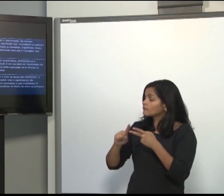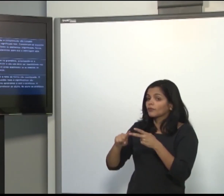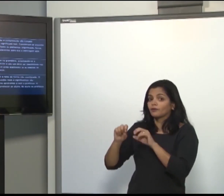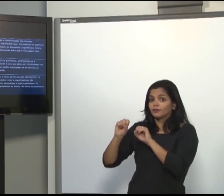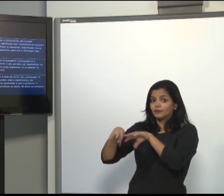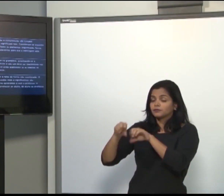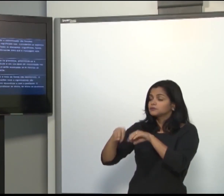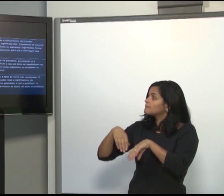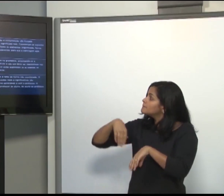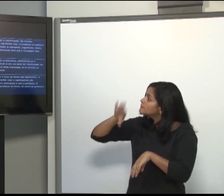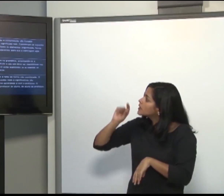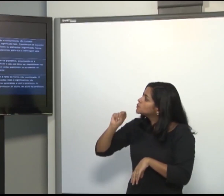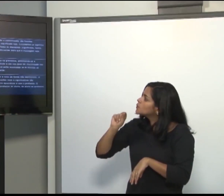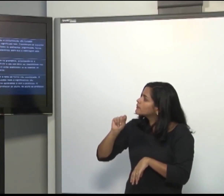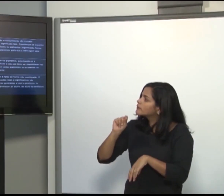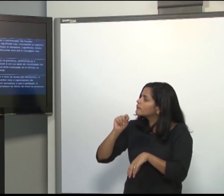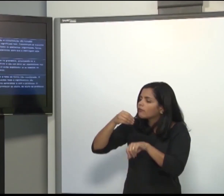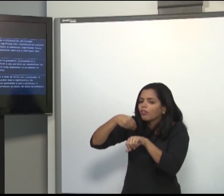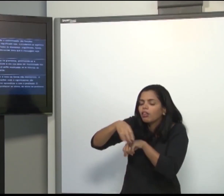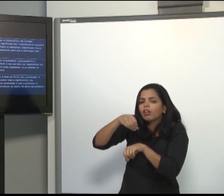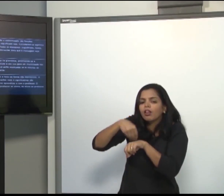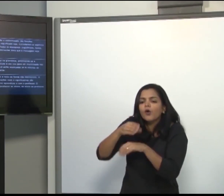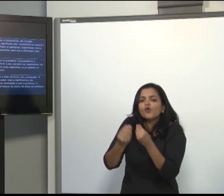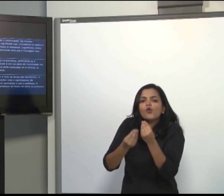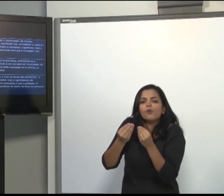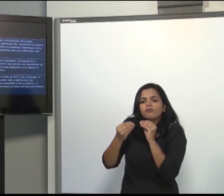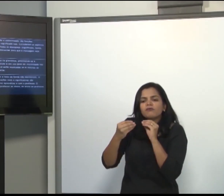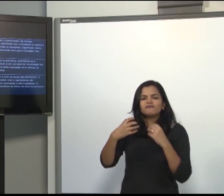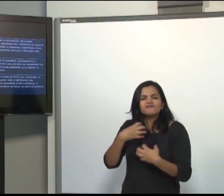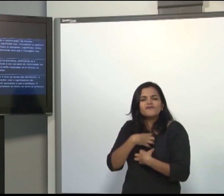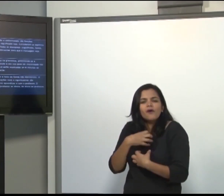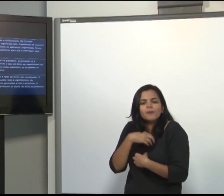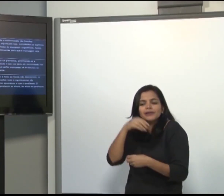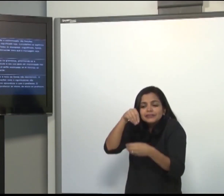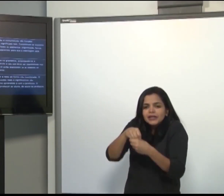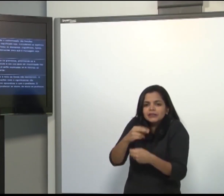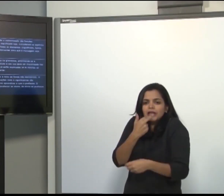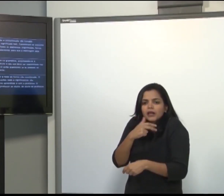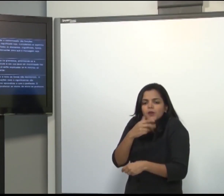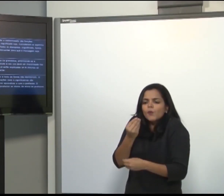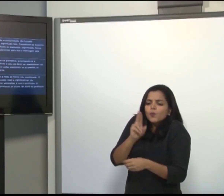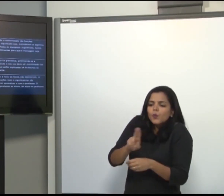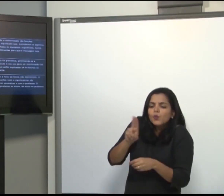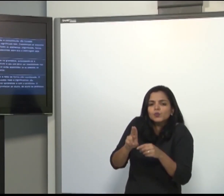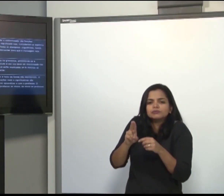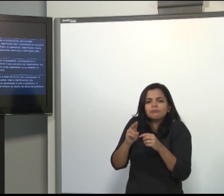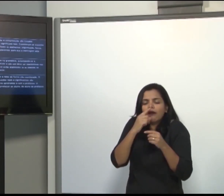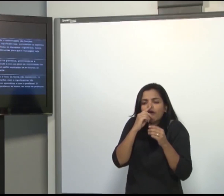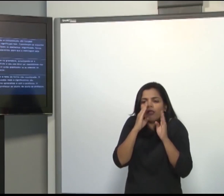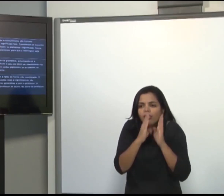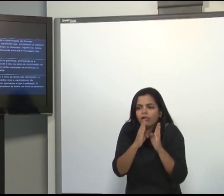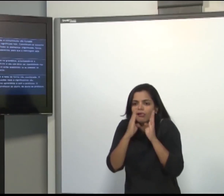gramatical. Temos aqui uma estrutura gramatical no processo de ensino, que é mais